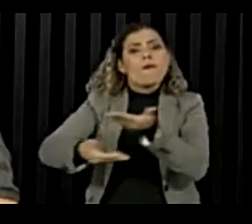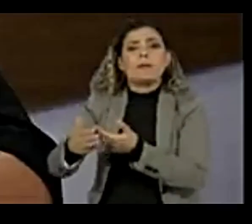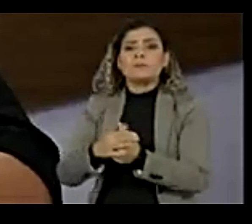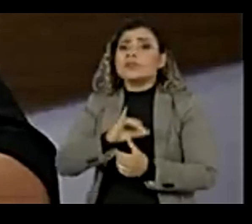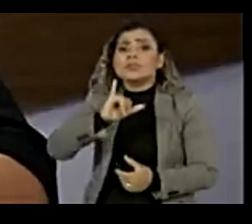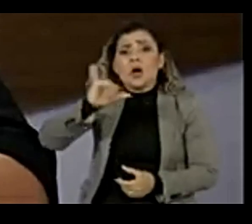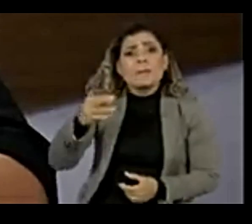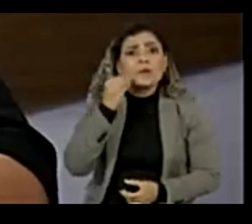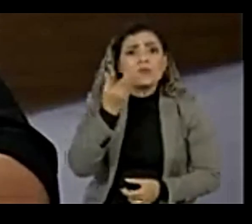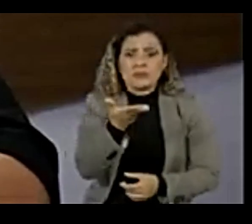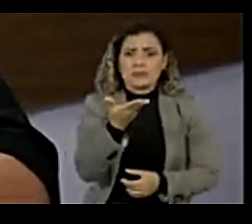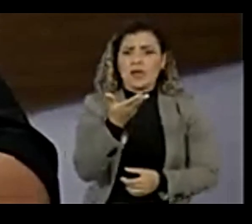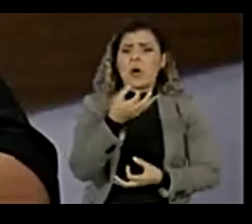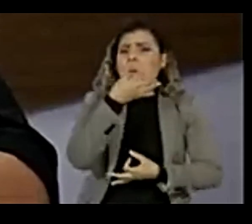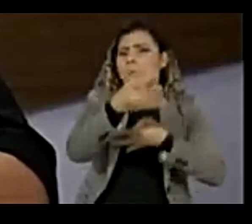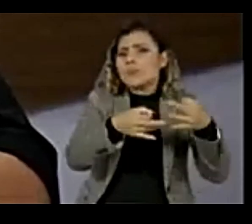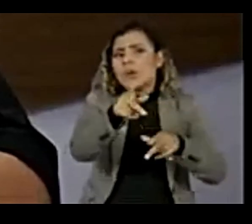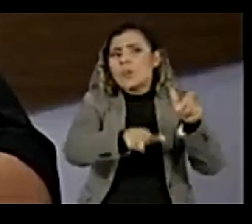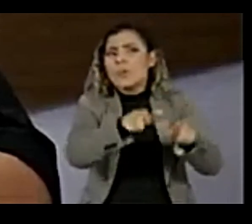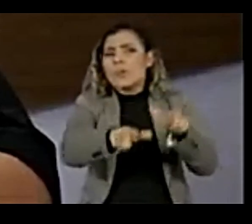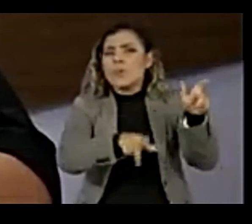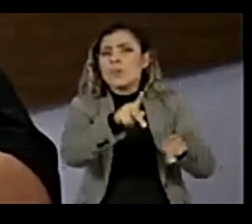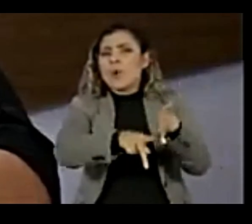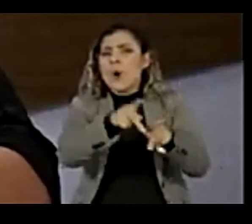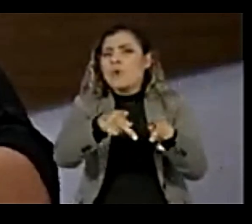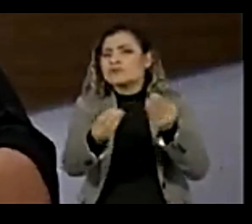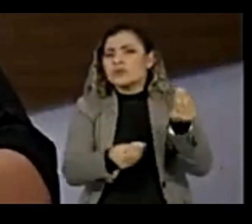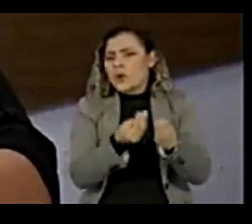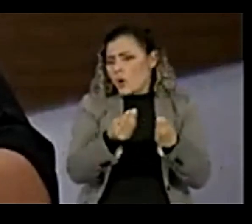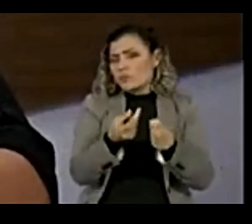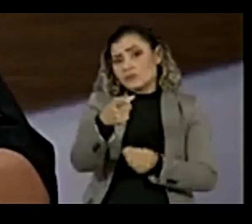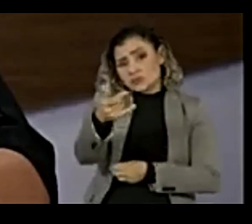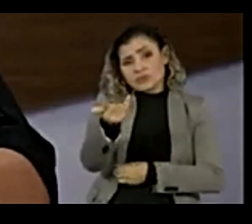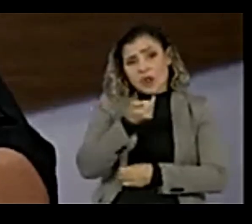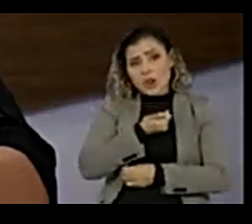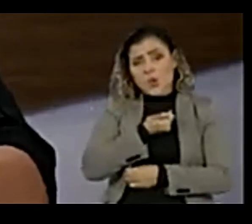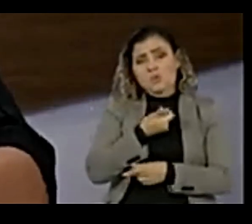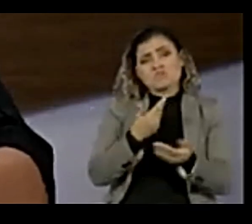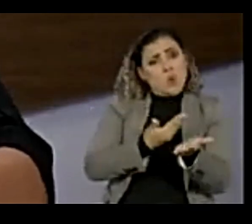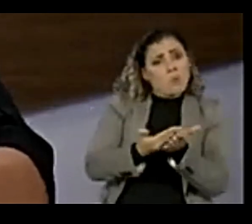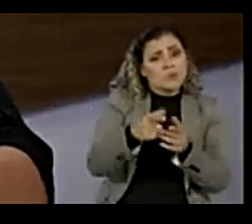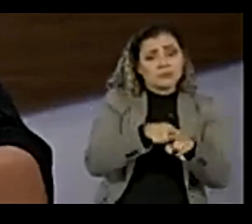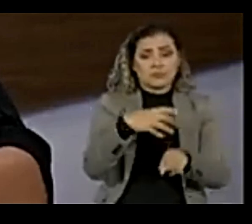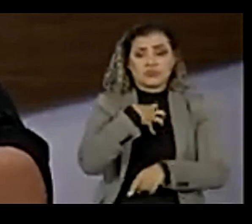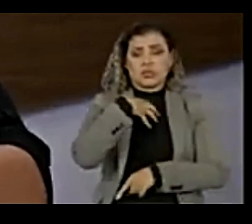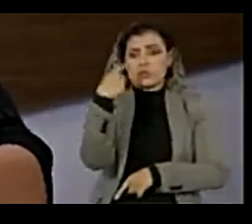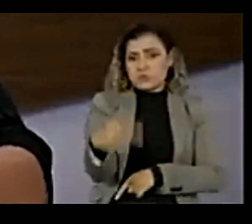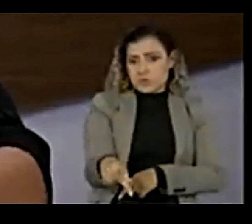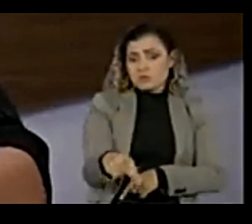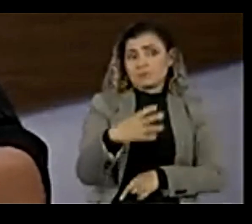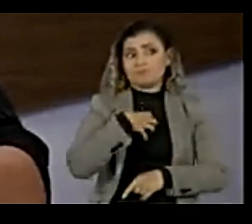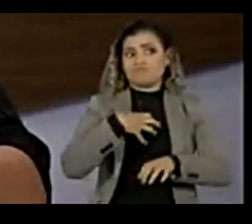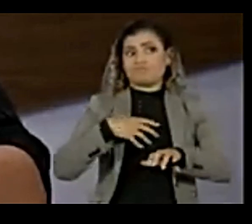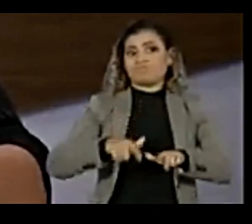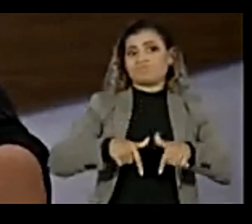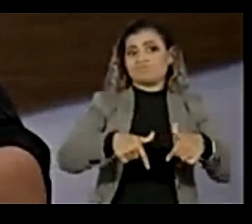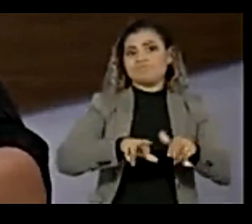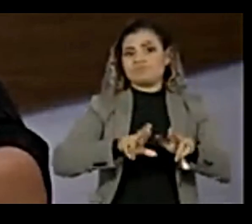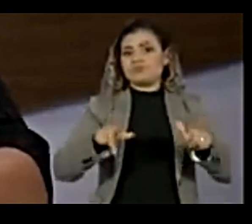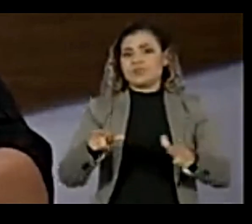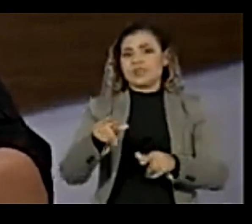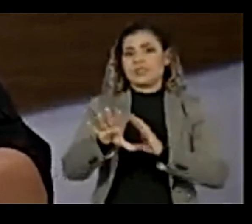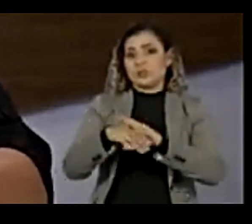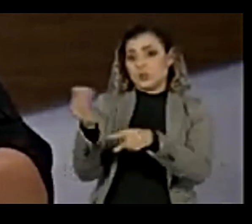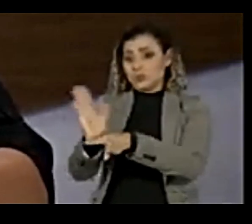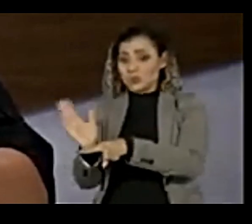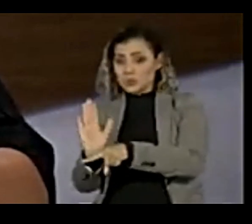que você falou de ouvir as pessoas. Você disse no início que tem um comportamento diferente, um tom diferente no YouTube